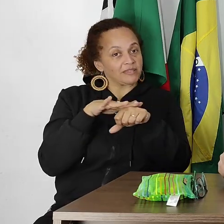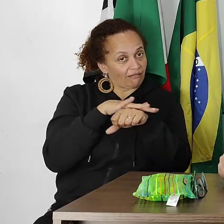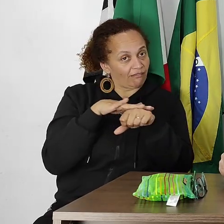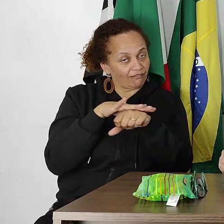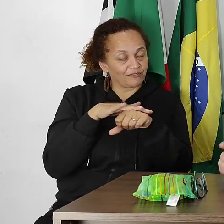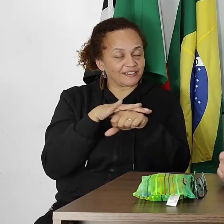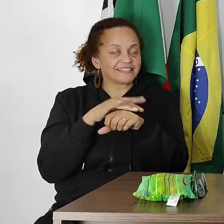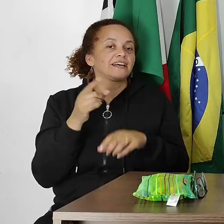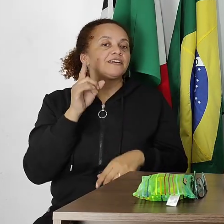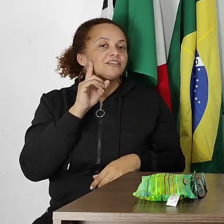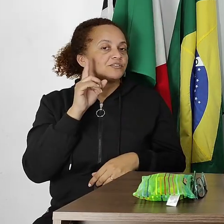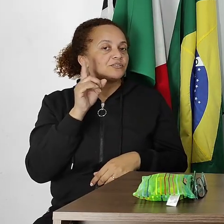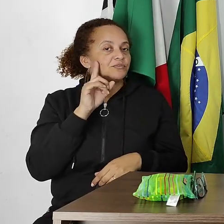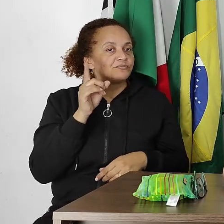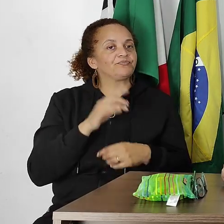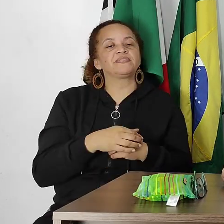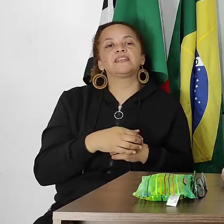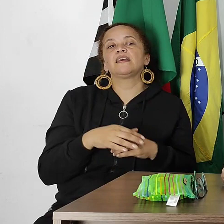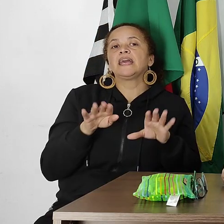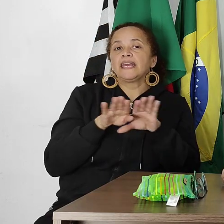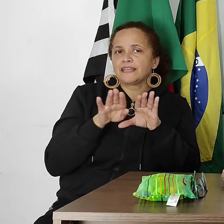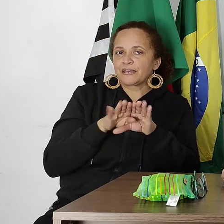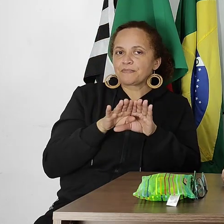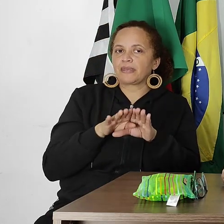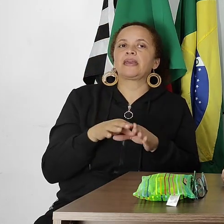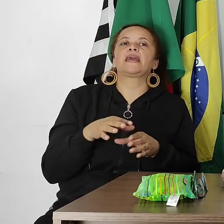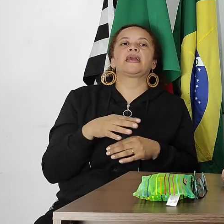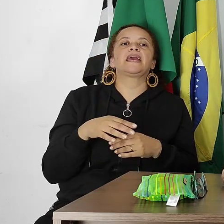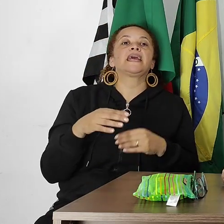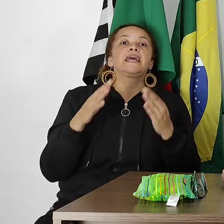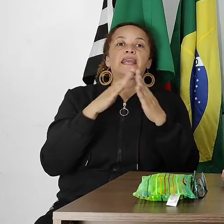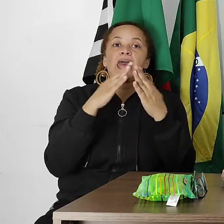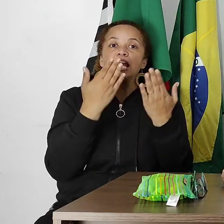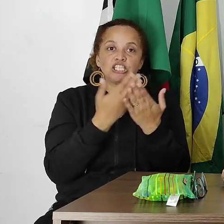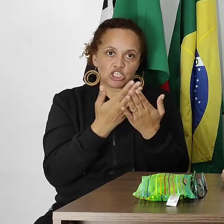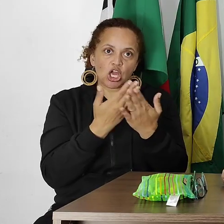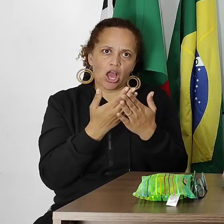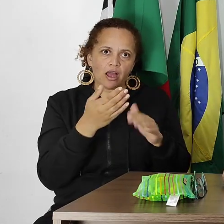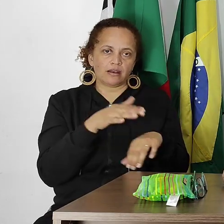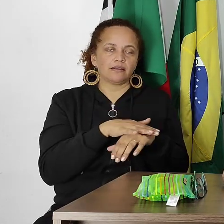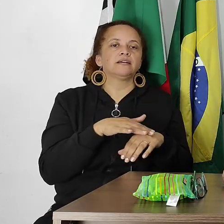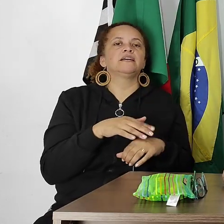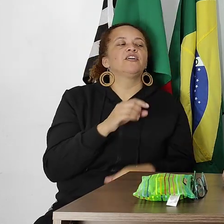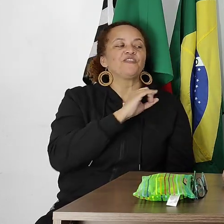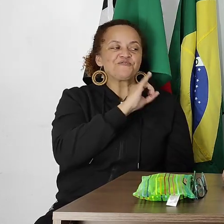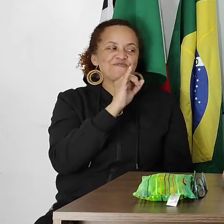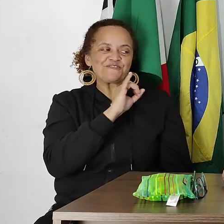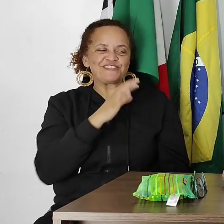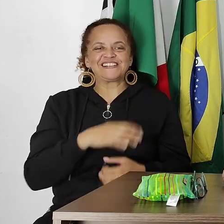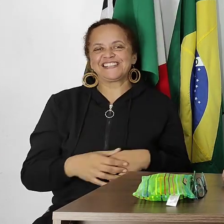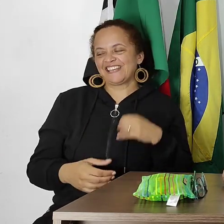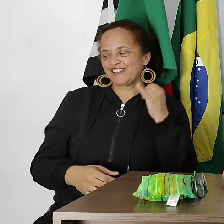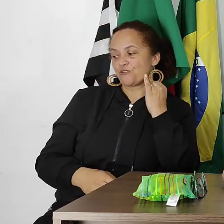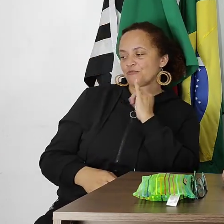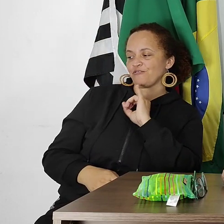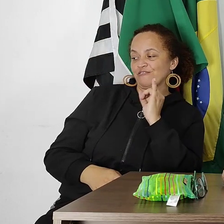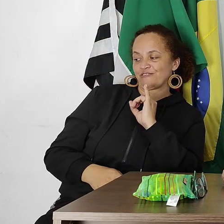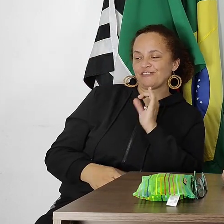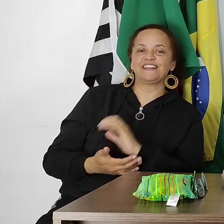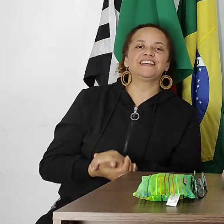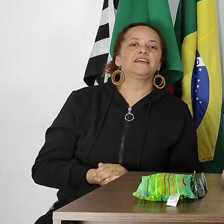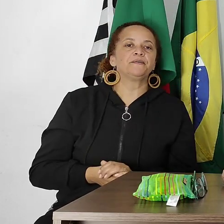né, falar um oi na escola, começar a conversar. Ele era muito caladão e eu lia muito livros de